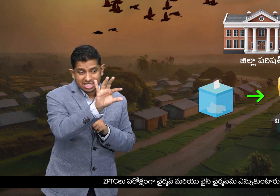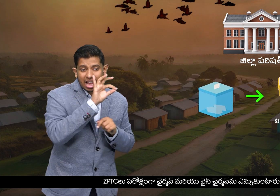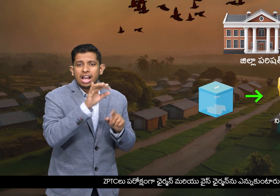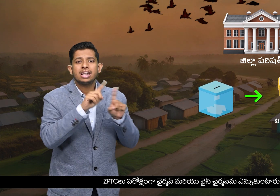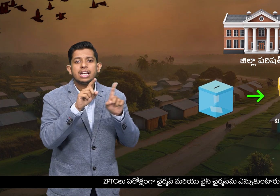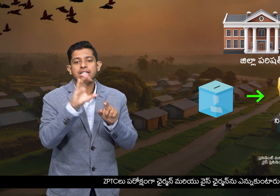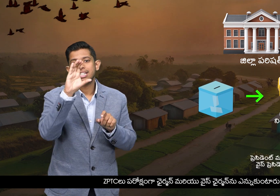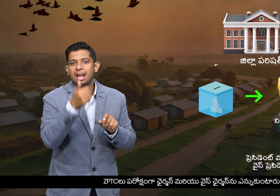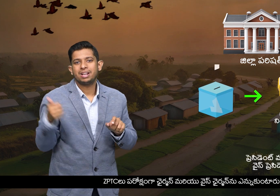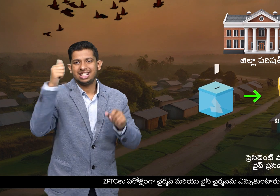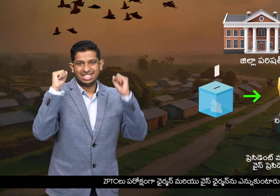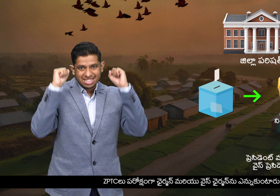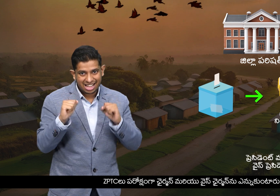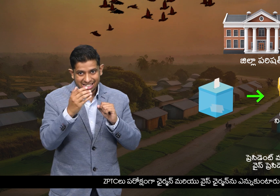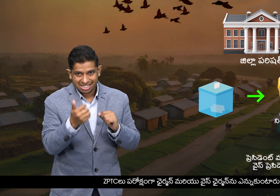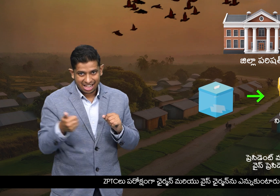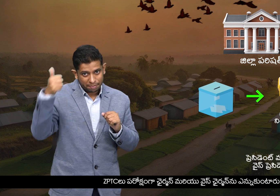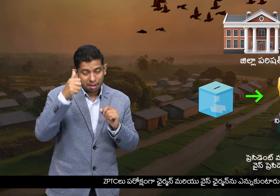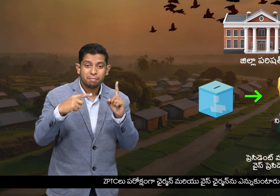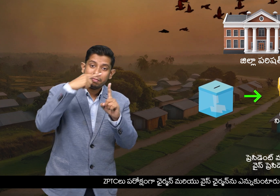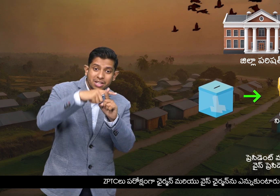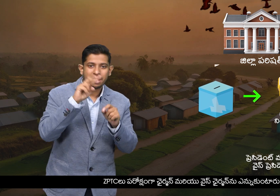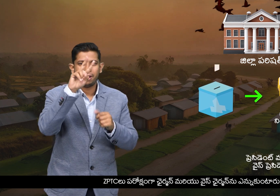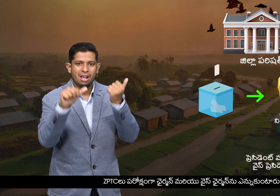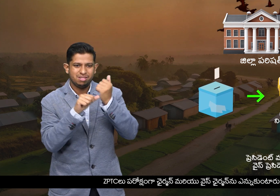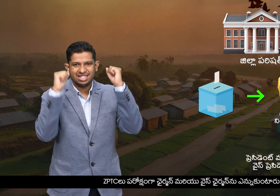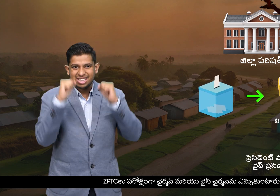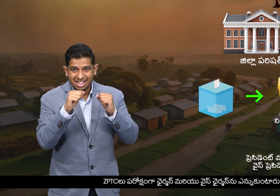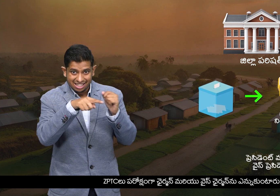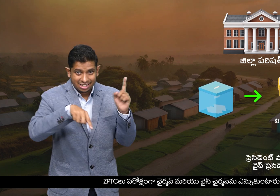జెడ్పీటీసీలు పరోక్షంగా చైర్మన్ మరియు వైస్ చైర్మన్ను ఎన్నుకుంటారు.